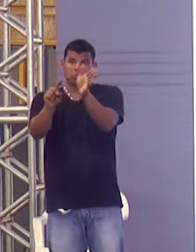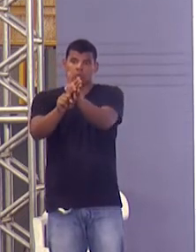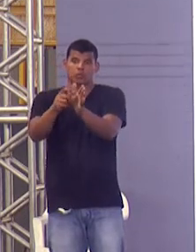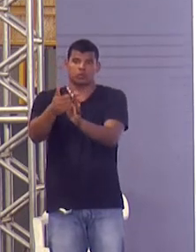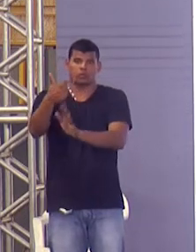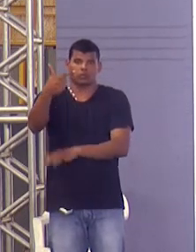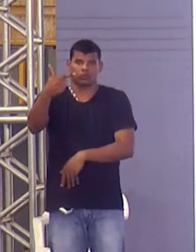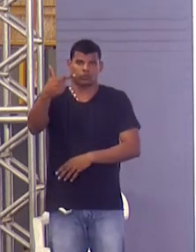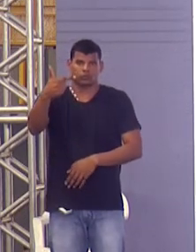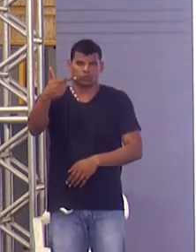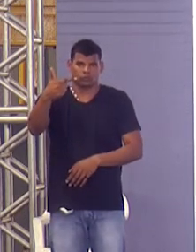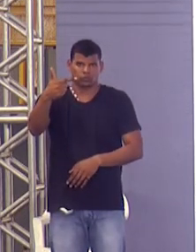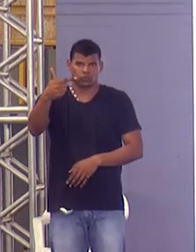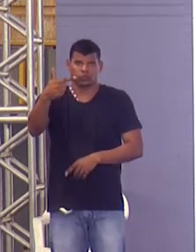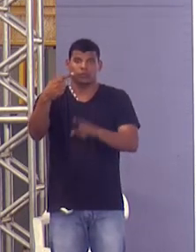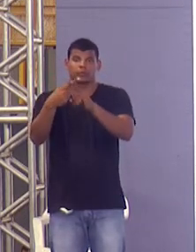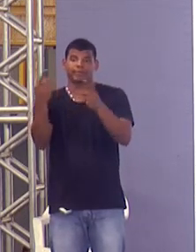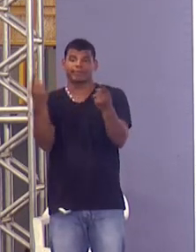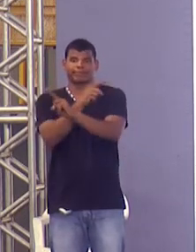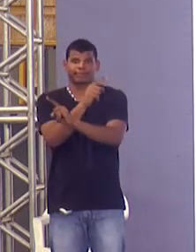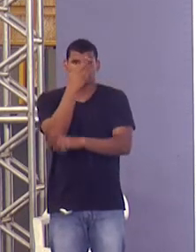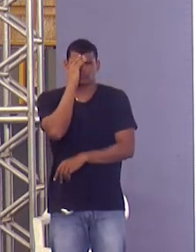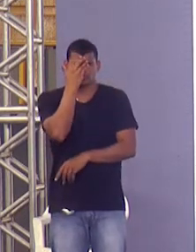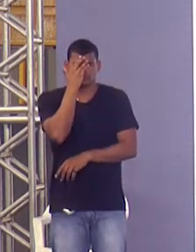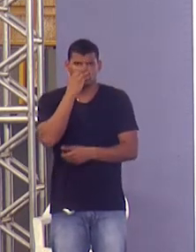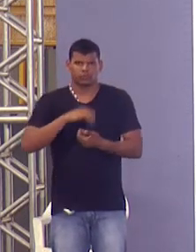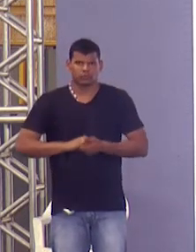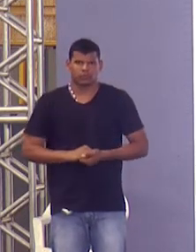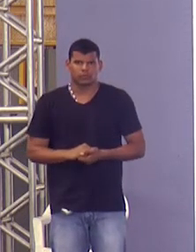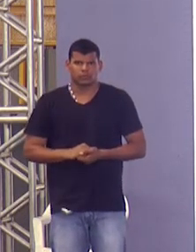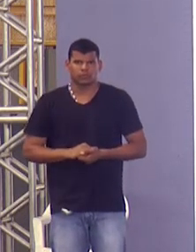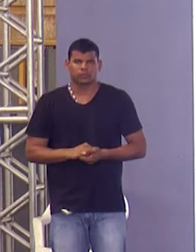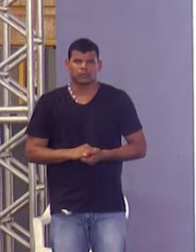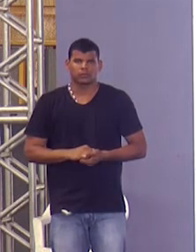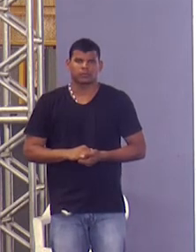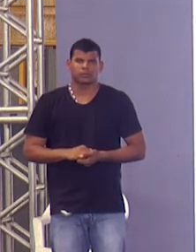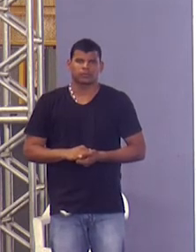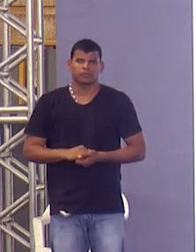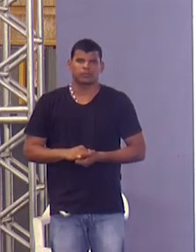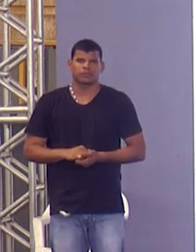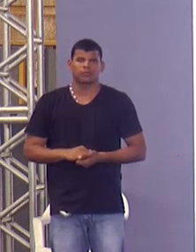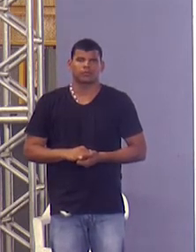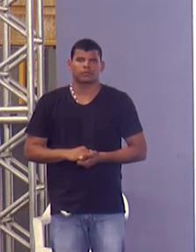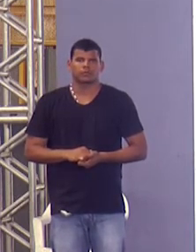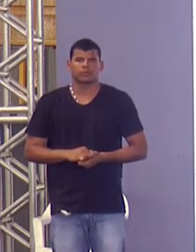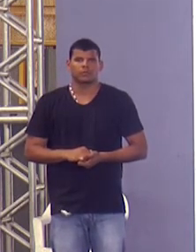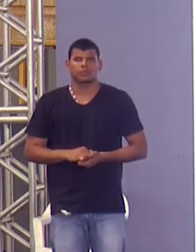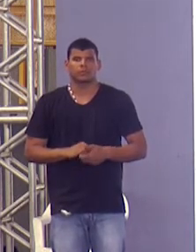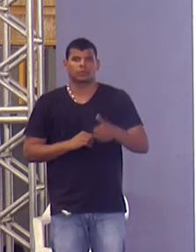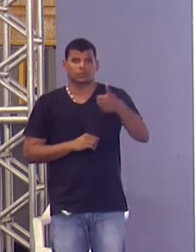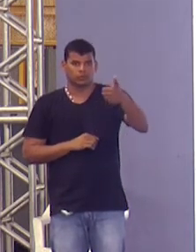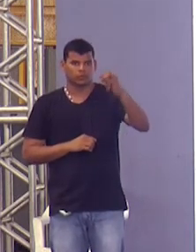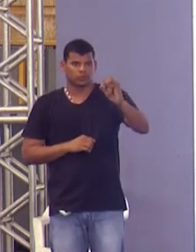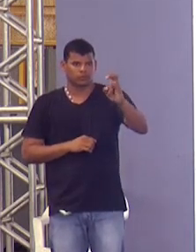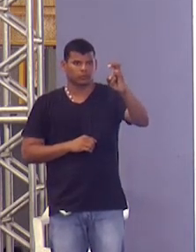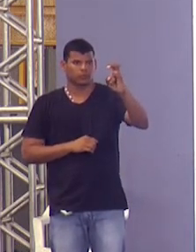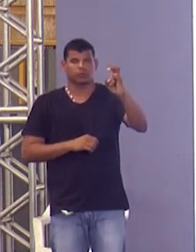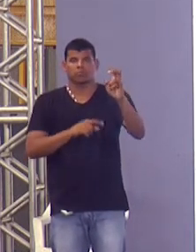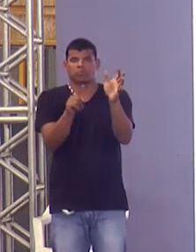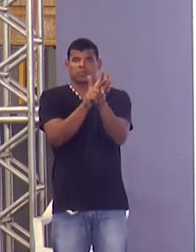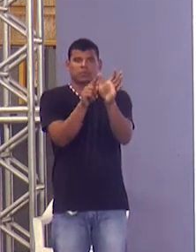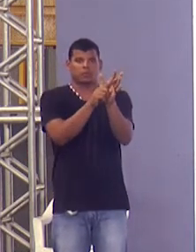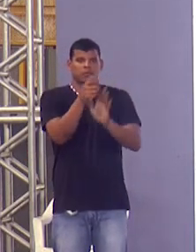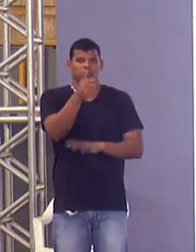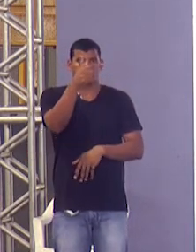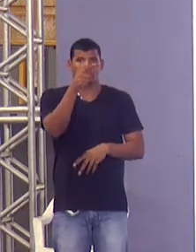Subtrair 12. Eu vou fazer o inverso. O inverso de somar é subtrair. Pegue 105 menos 12, dá